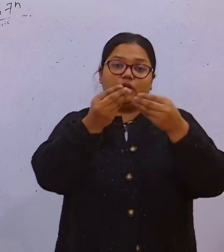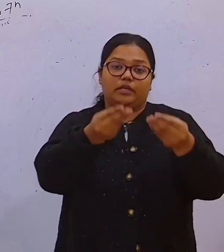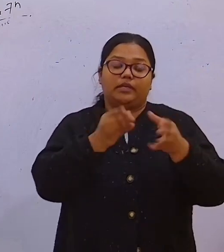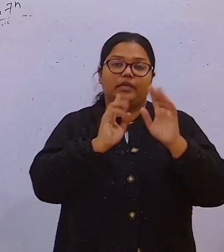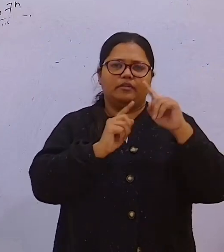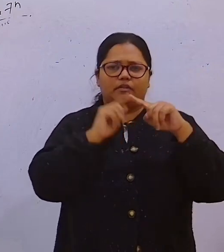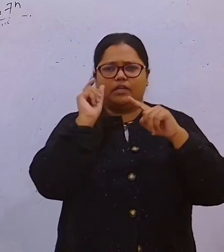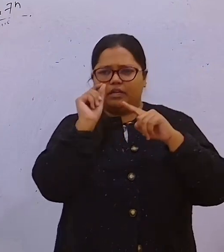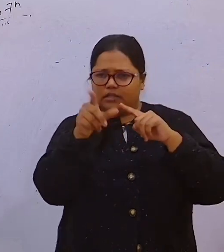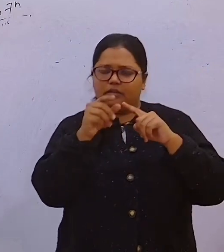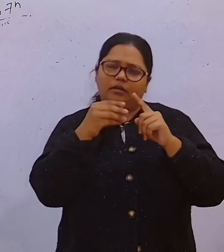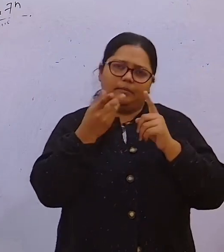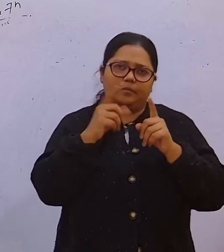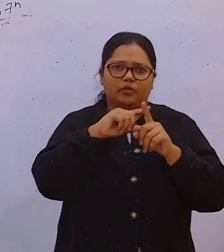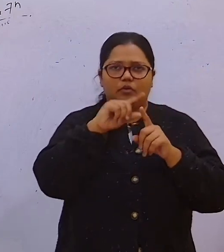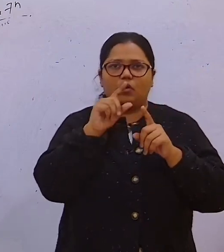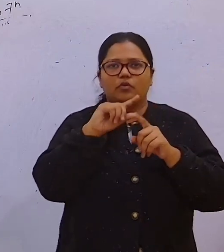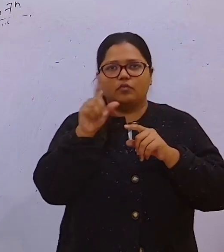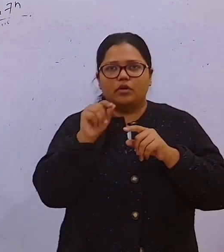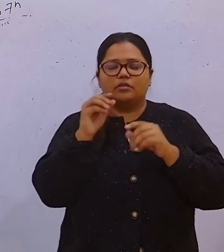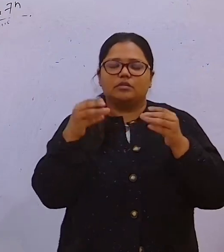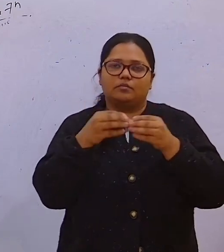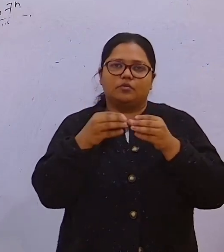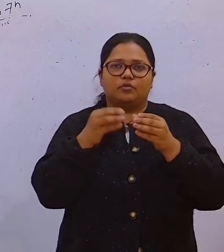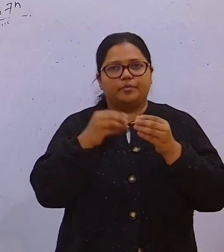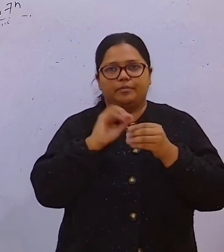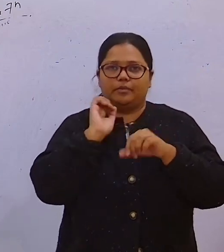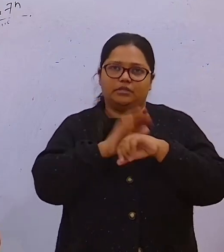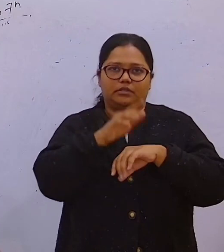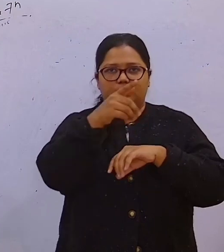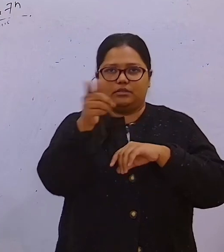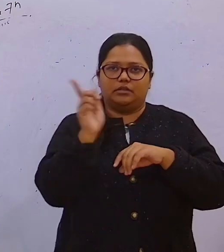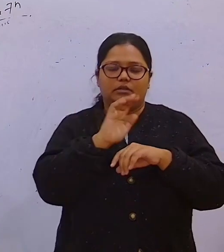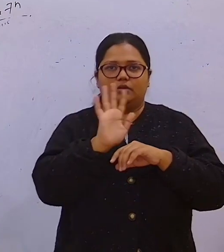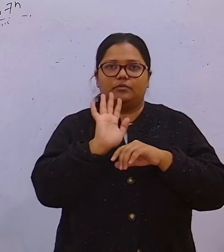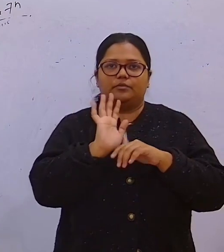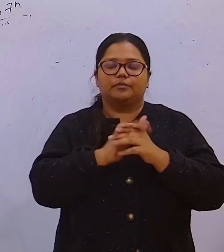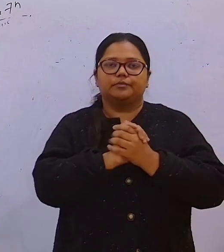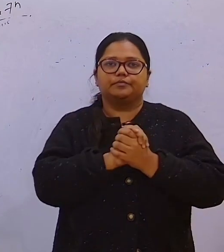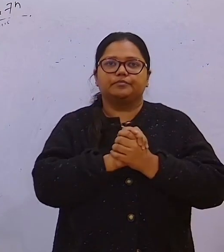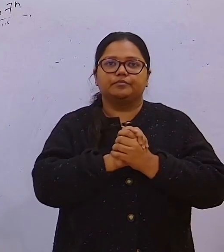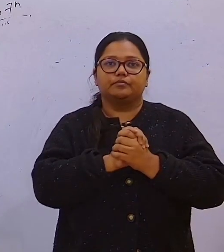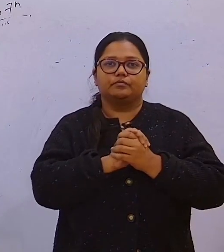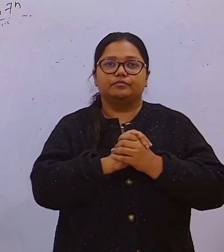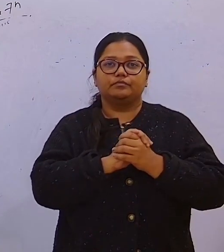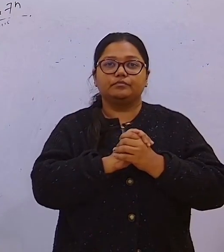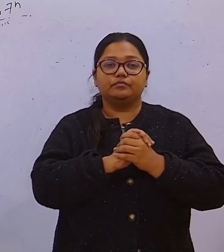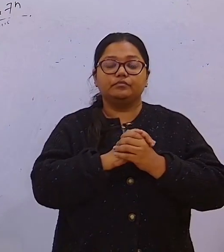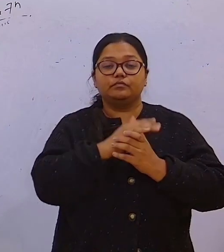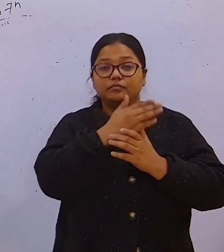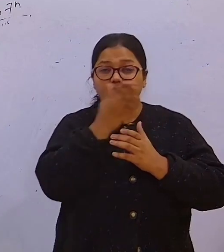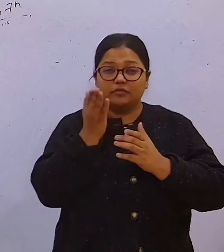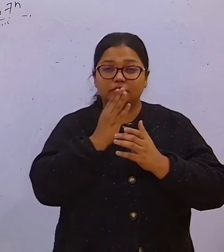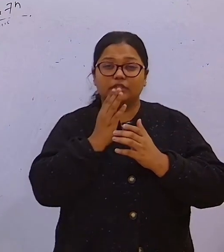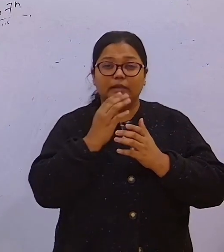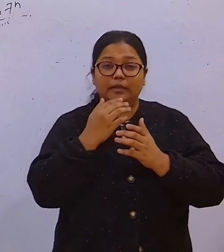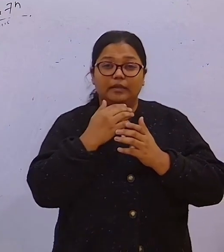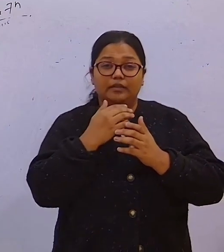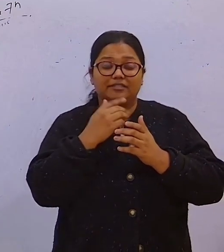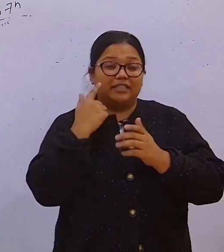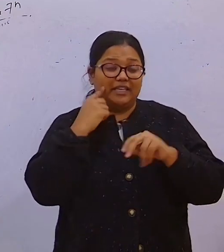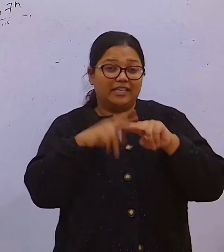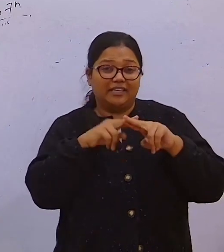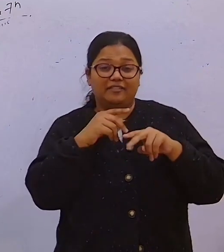मत, बिल्कुल बिंदास गलत भी बनाओ मैं करेक्ट करवा दूंगी, बस स्पेलिंग थोड़ा सा सही लिखा करो, बड़े बच्चे हो आप लोग यार। ठीक